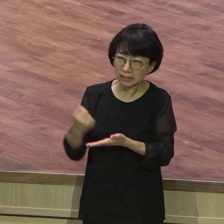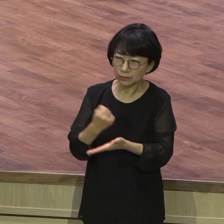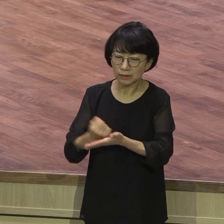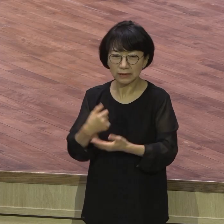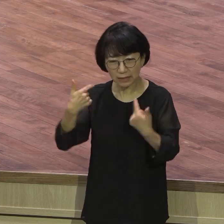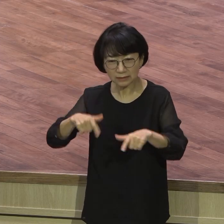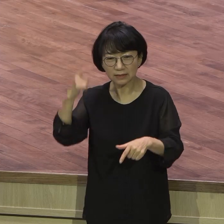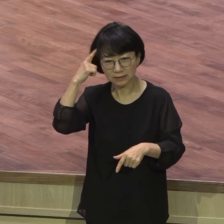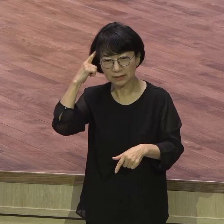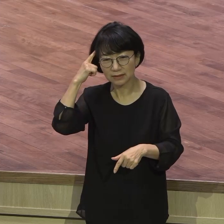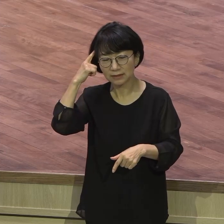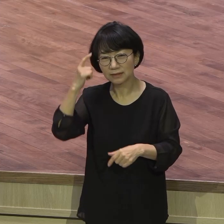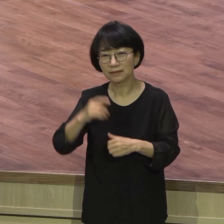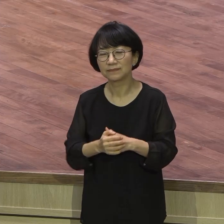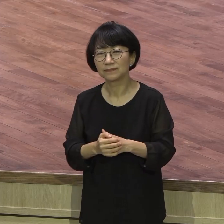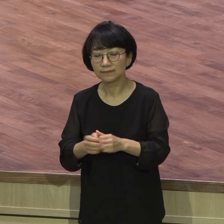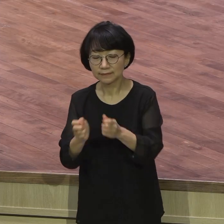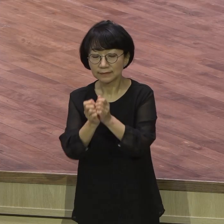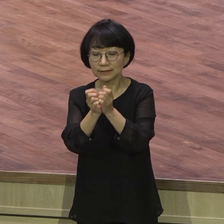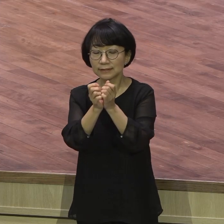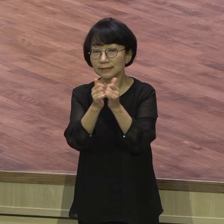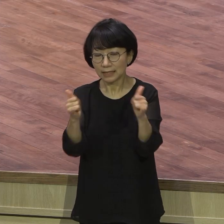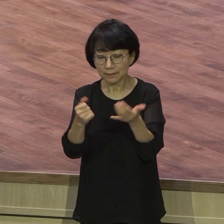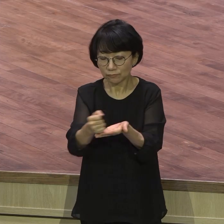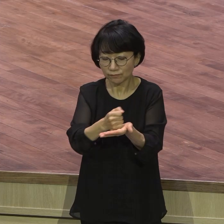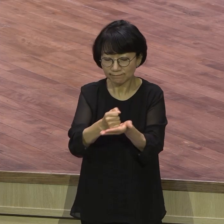멸망할 수밖에 없는 것이 인간 운명이에요.